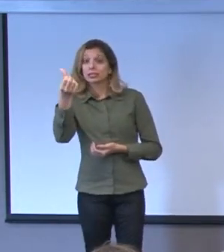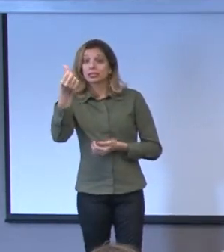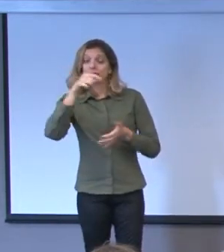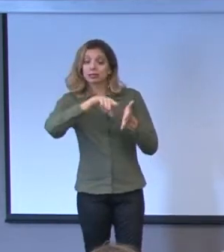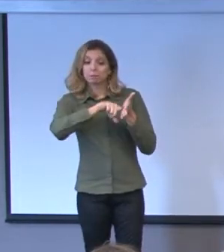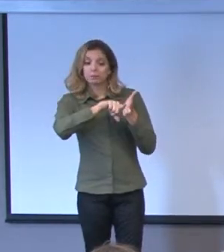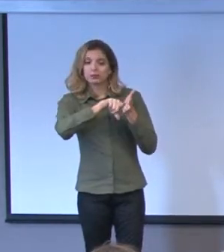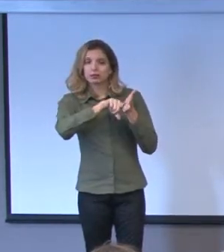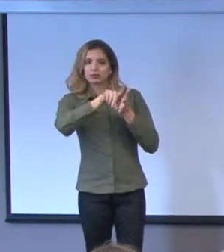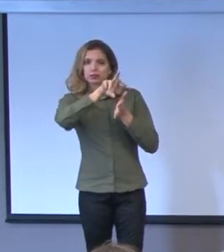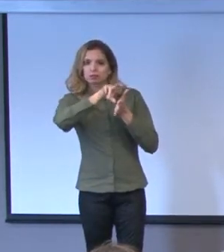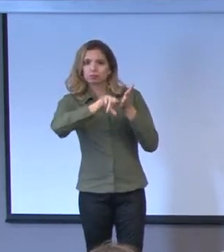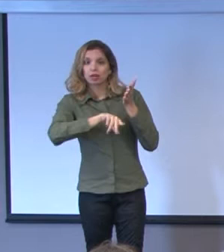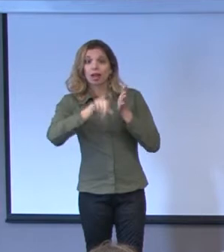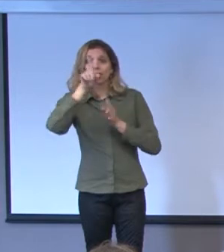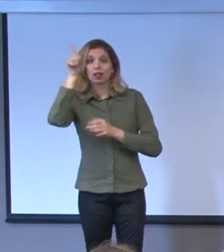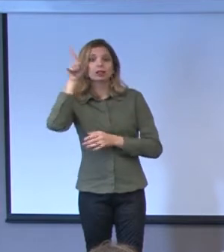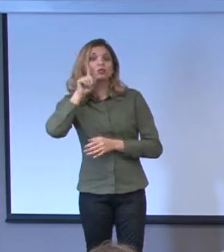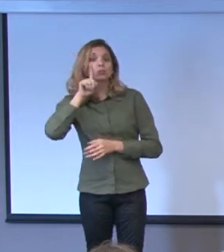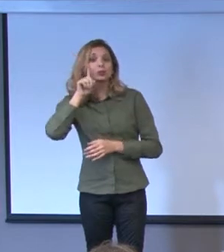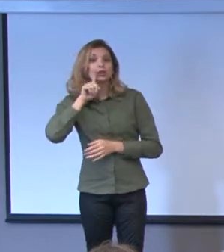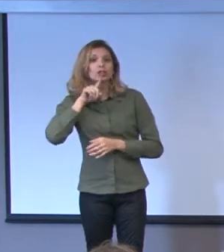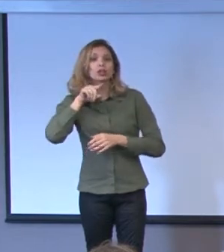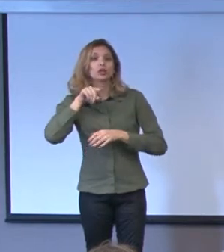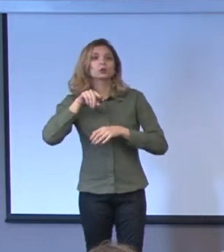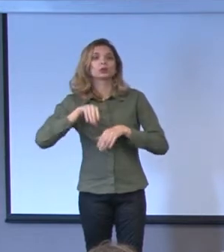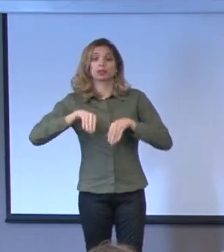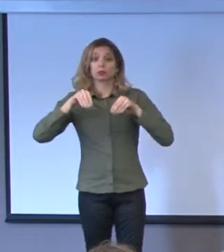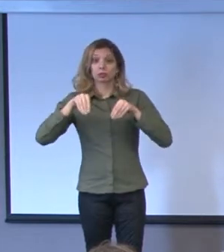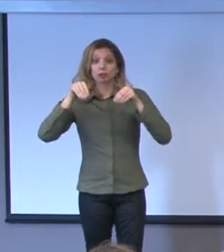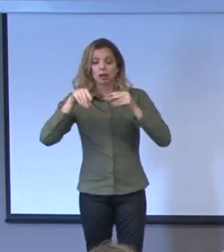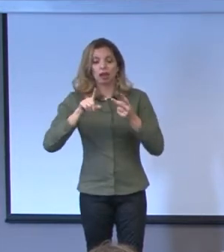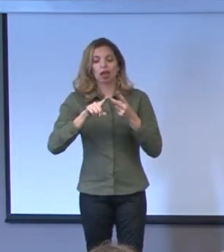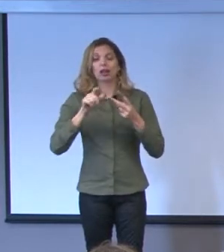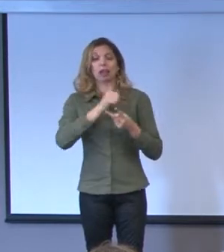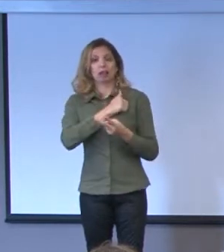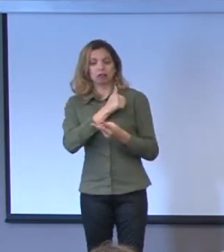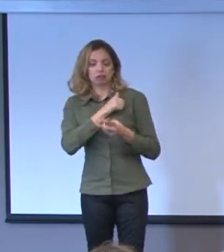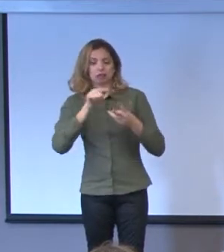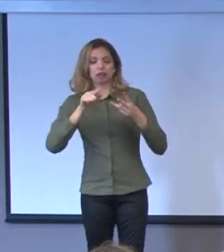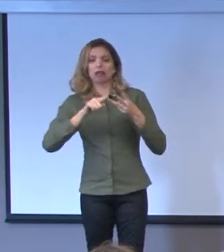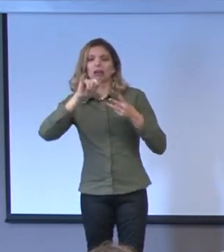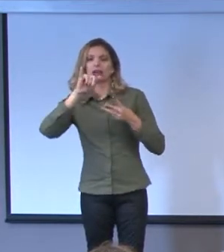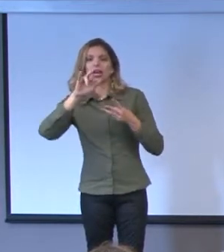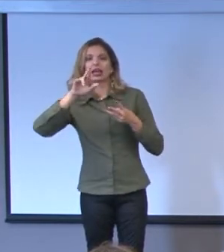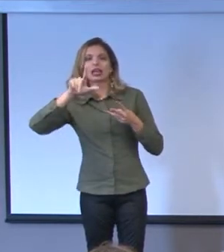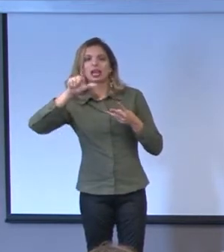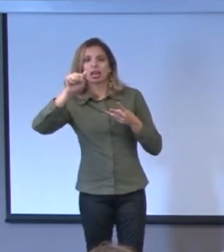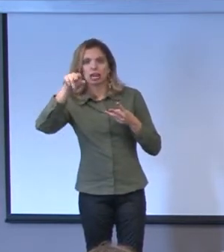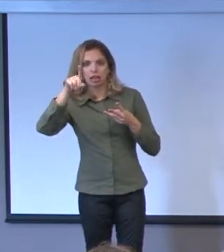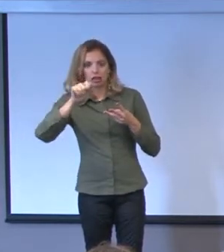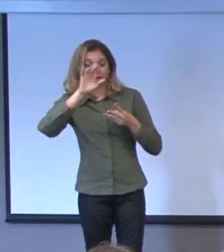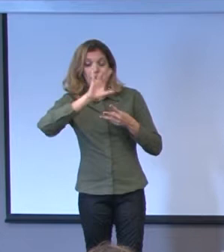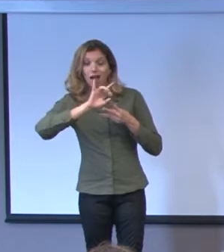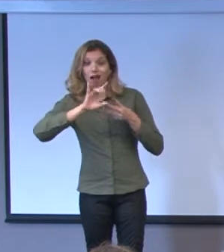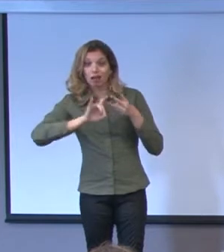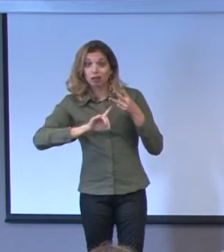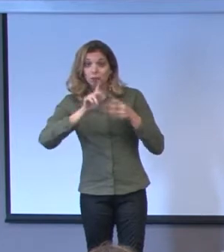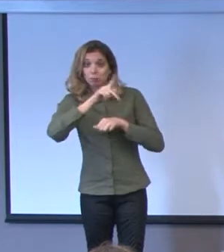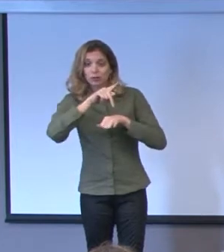estudos desenvolvidos nos Estados Unidos, na Austrália, no Canadá e na Irlanda, Cada um dos estudos